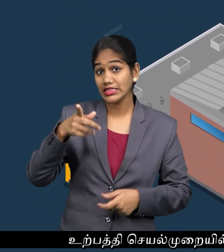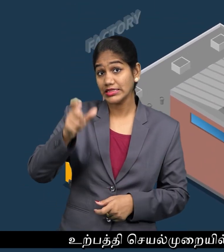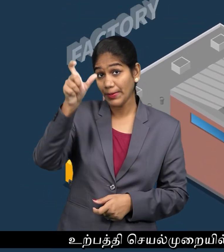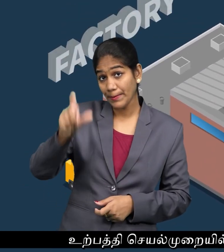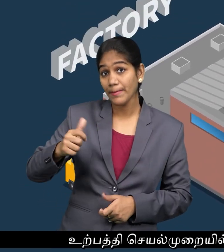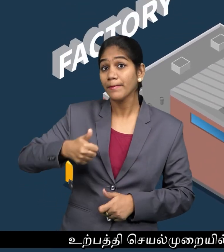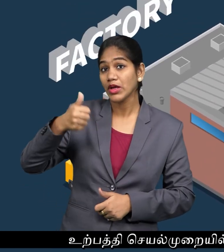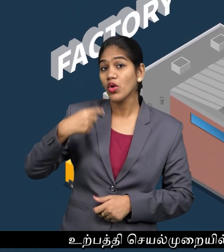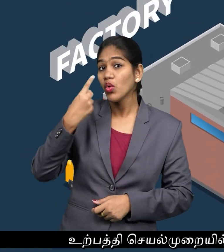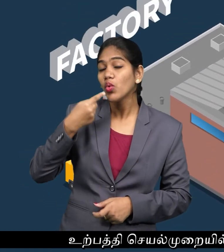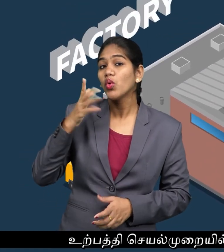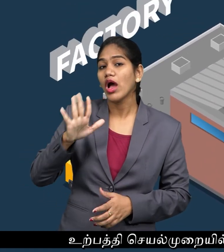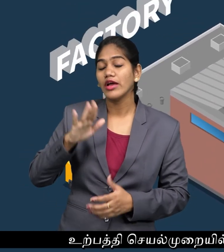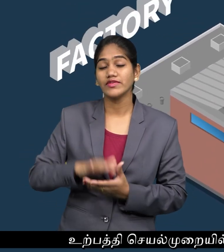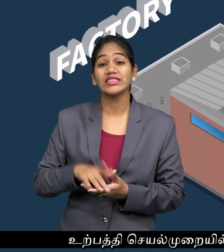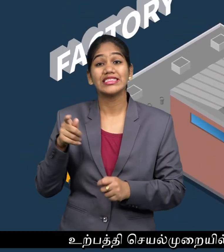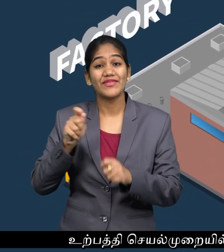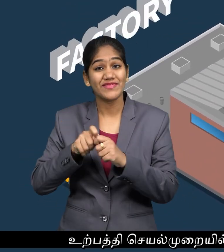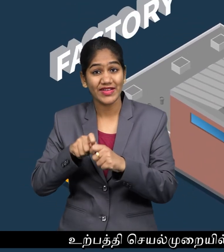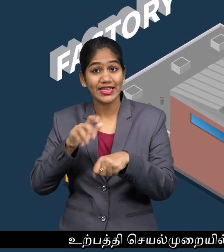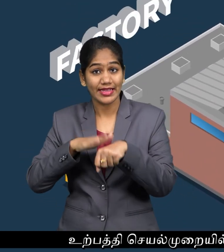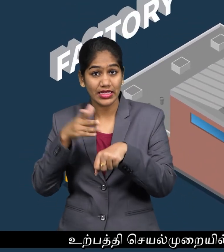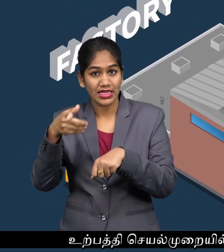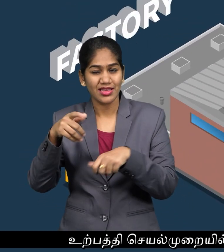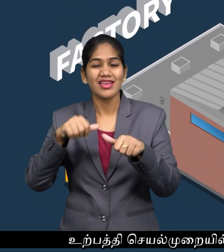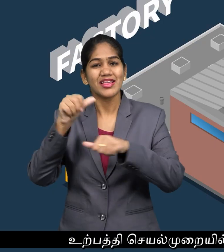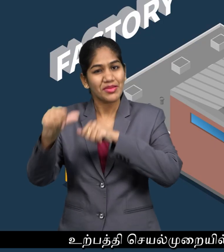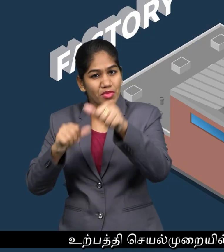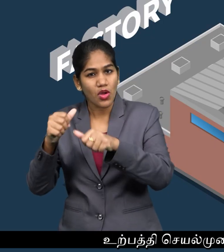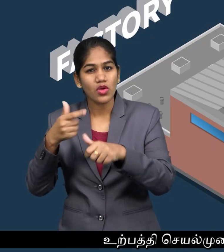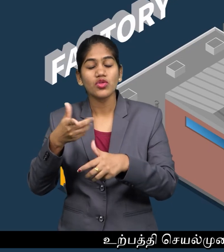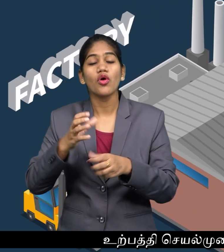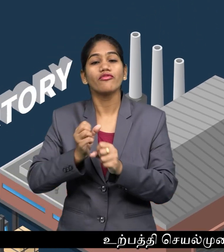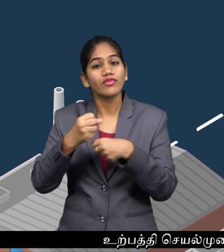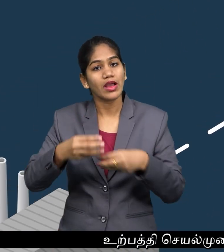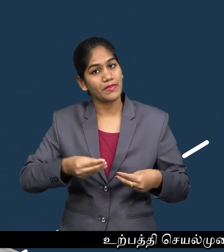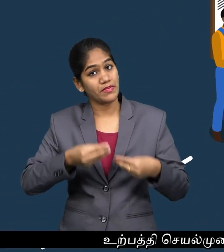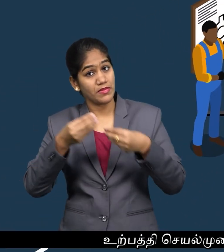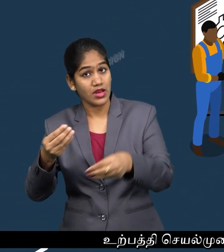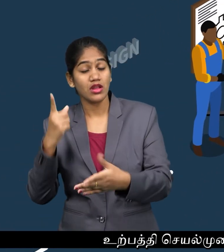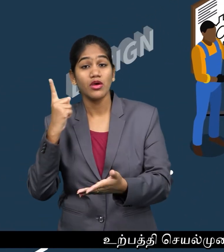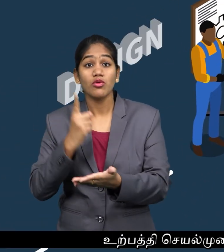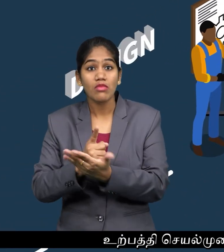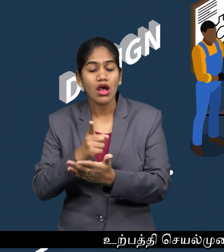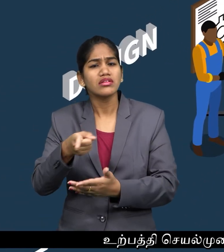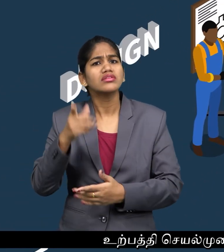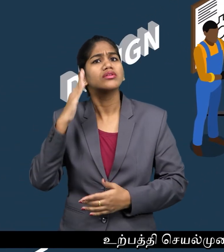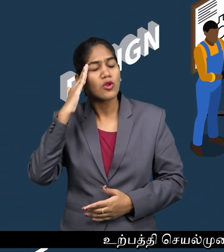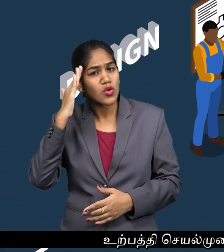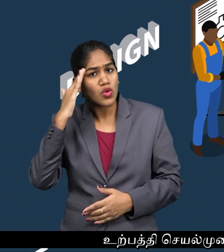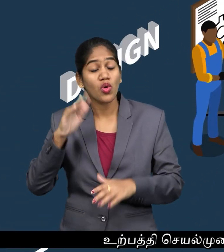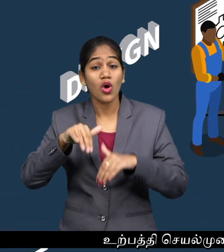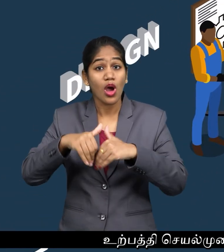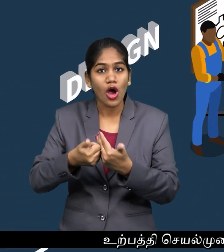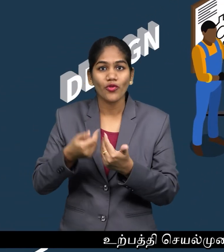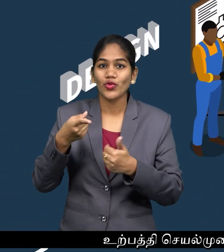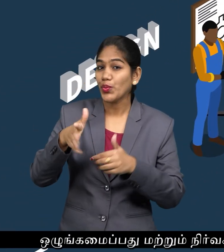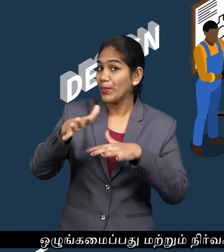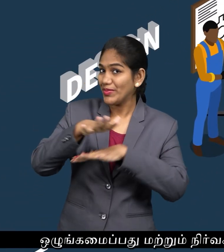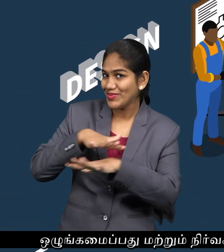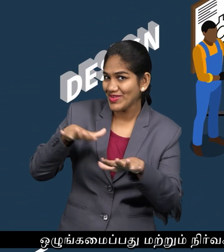உற்பத்தி செயல்முறையில் ஈடுபட்டுள்ள தொழில் முனைவோர் உற்பத்தி செயல்முறையை எவ்வாறு